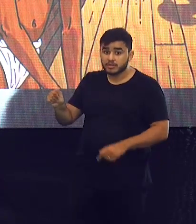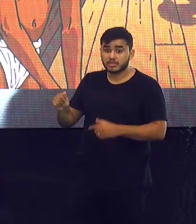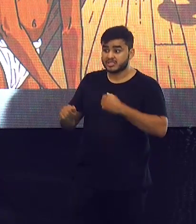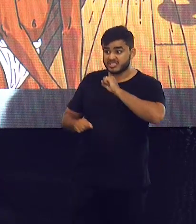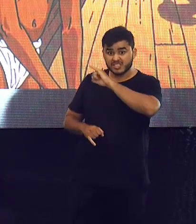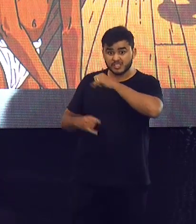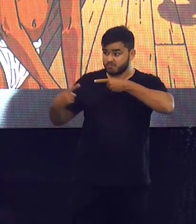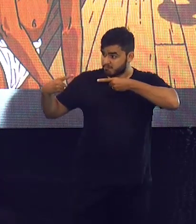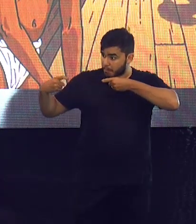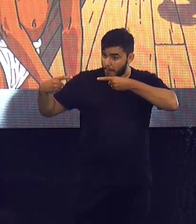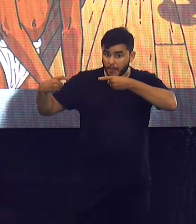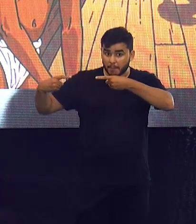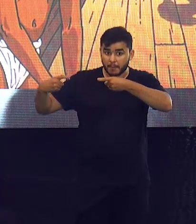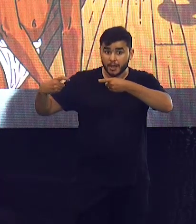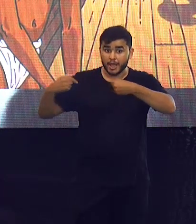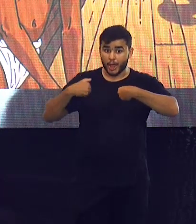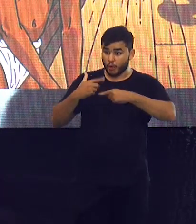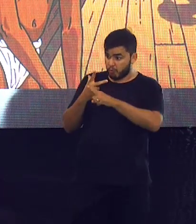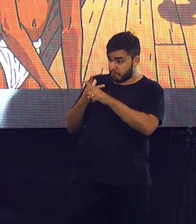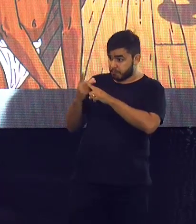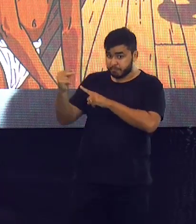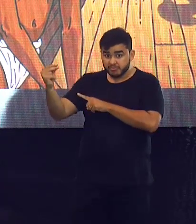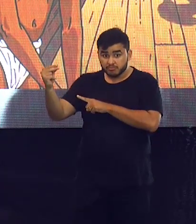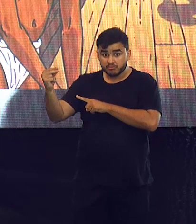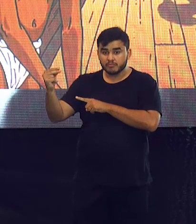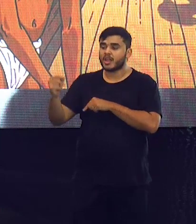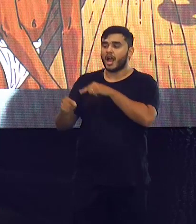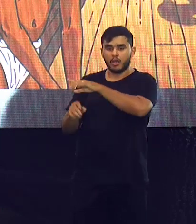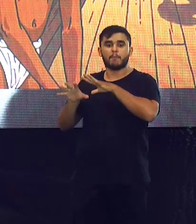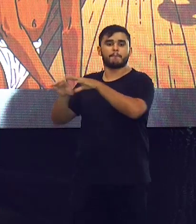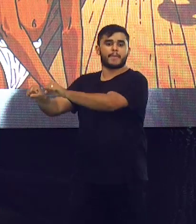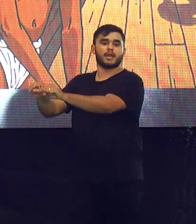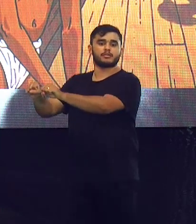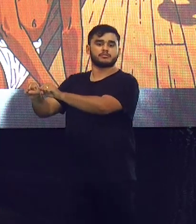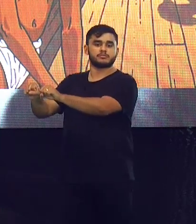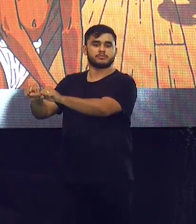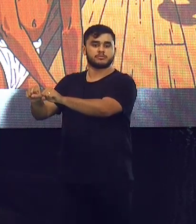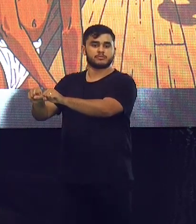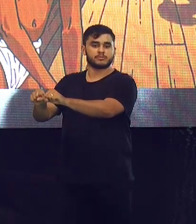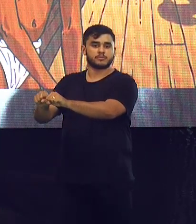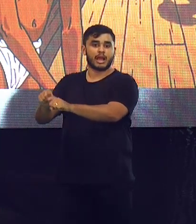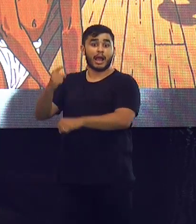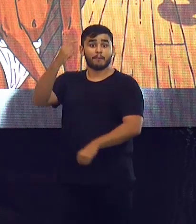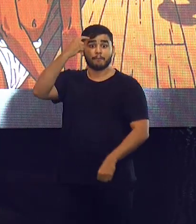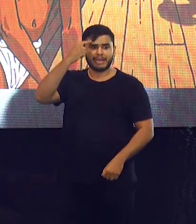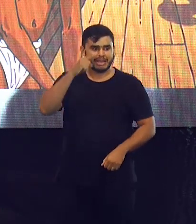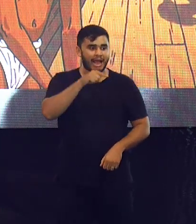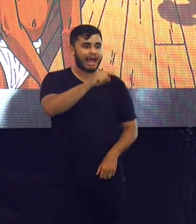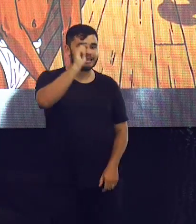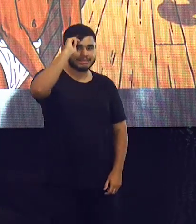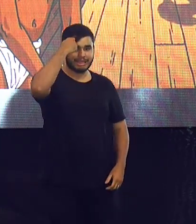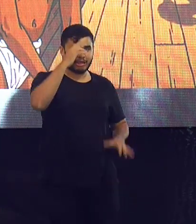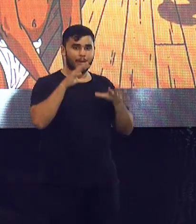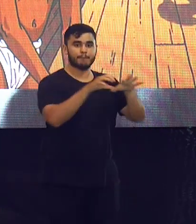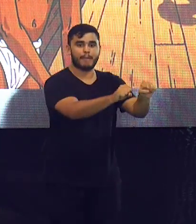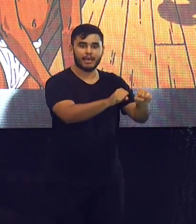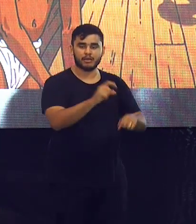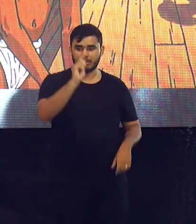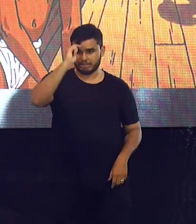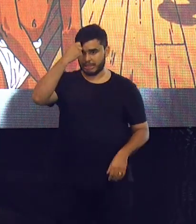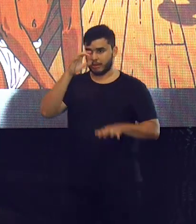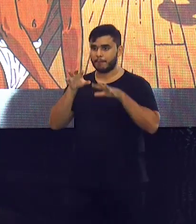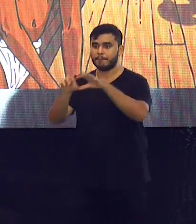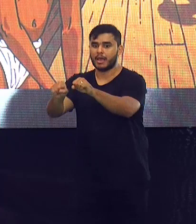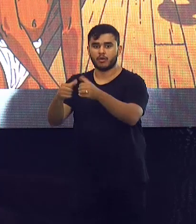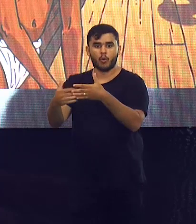perdesse uma guerra, você virava escravo. Não existe comparação entre a escravidão do negro contra o negro e do